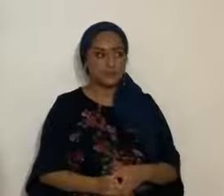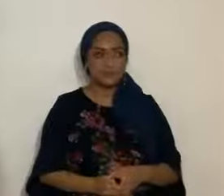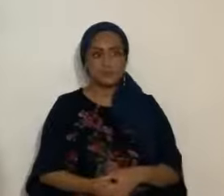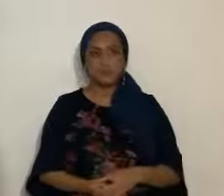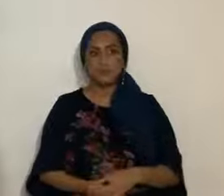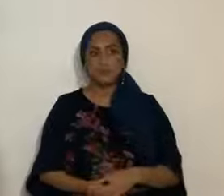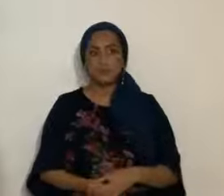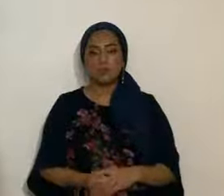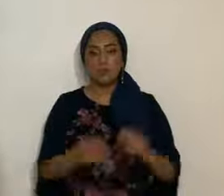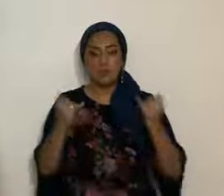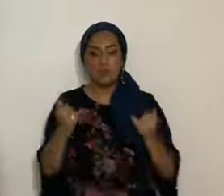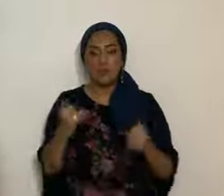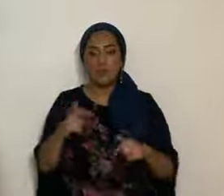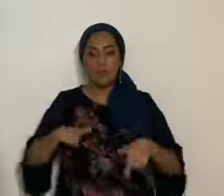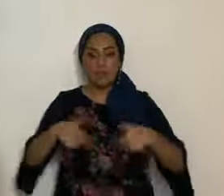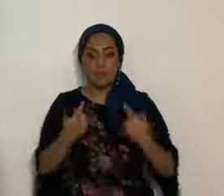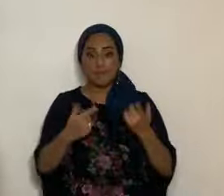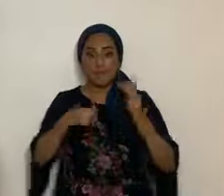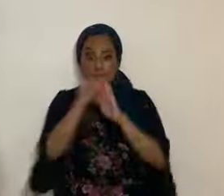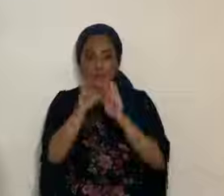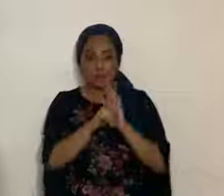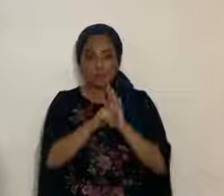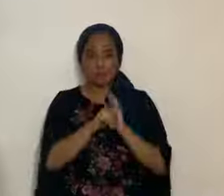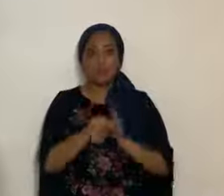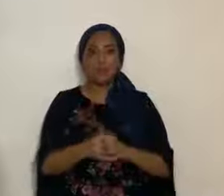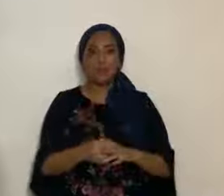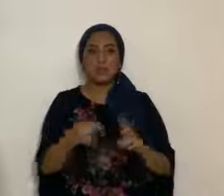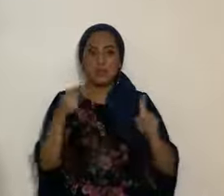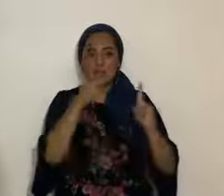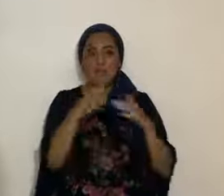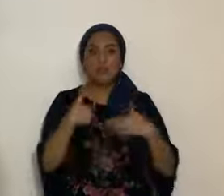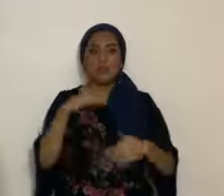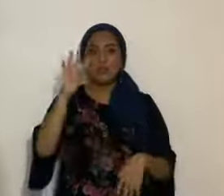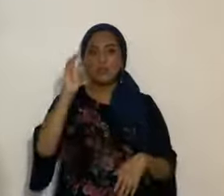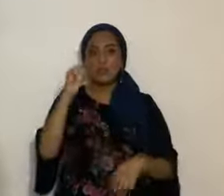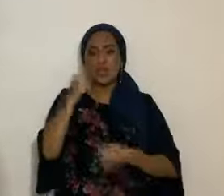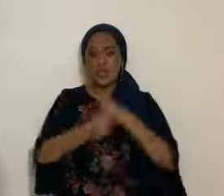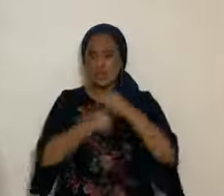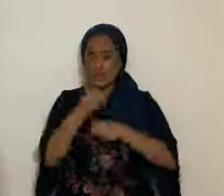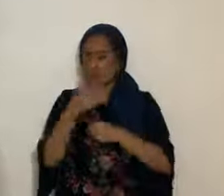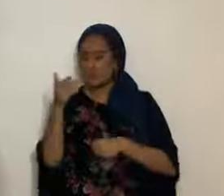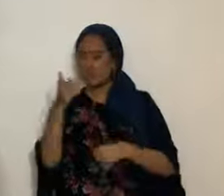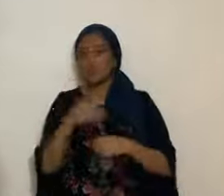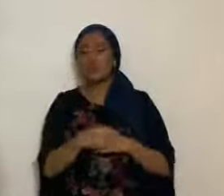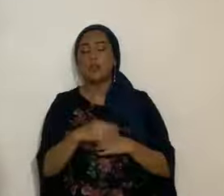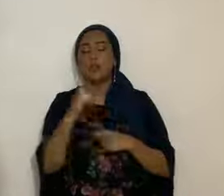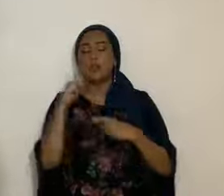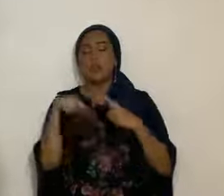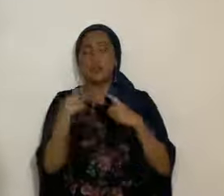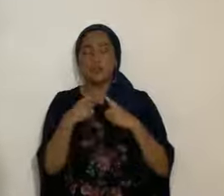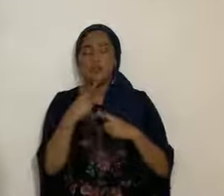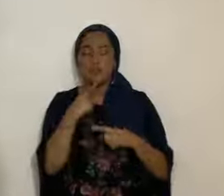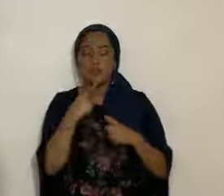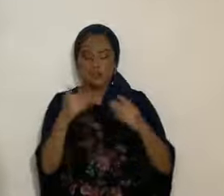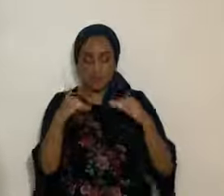A esta altura de la vida de Moisés, aproximadamente él tenía 40 años, cuando dice lo siguiente, en el